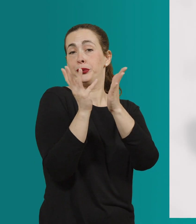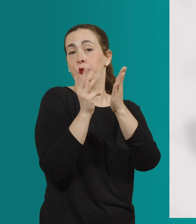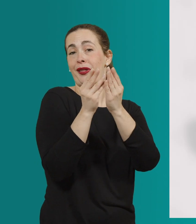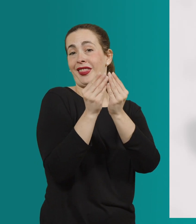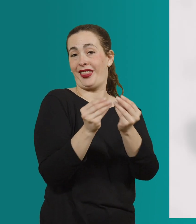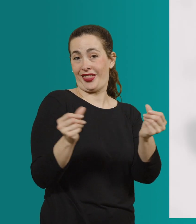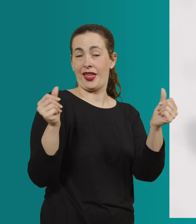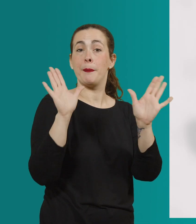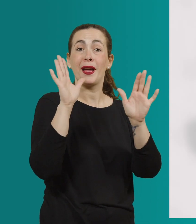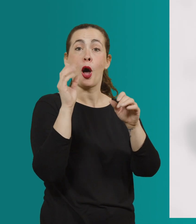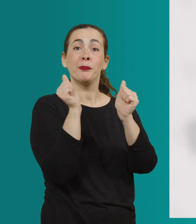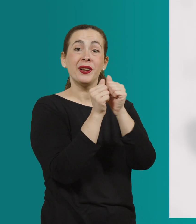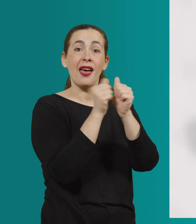pedra.